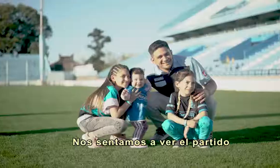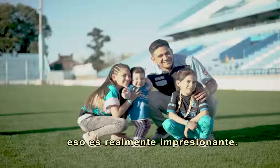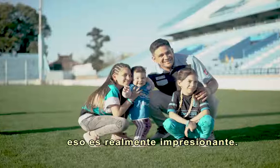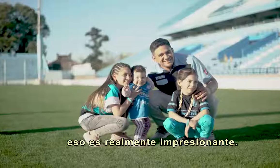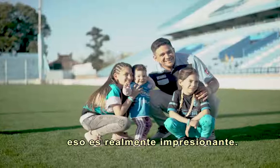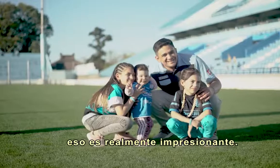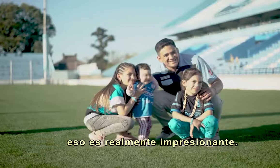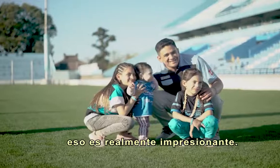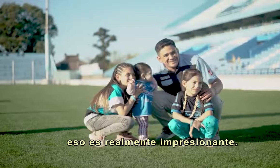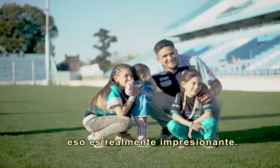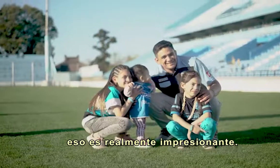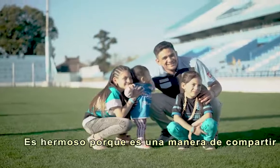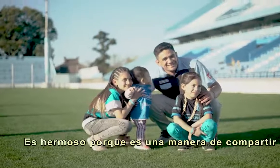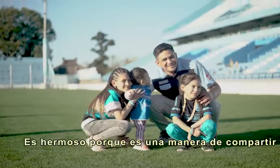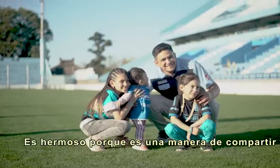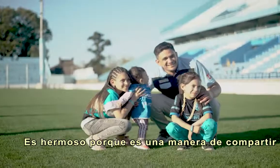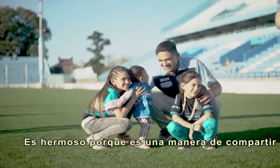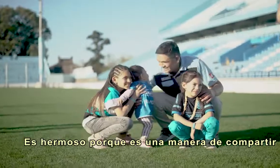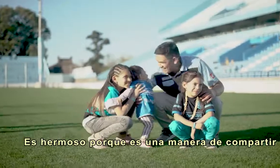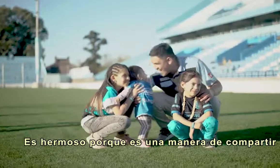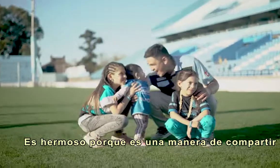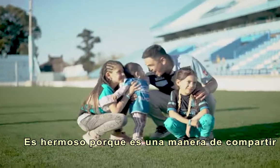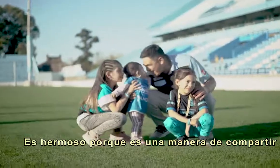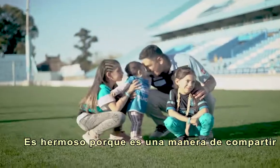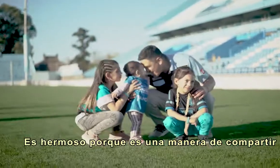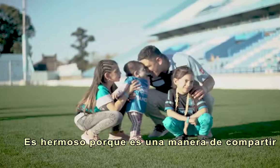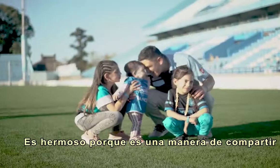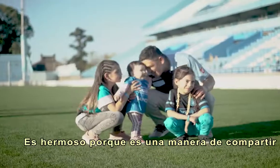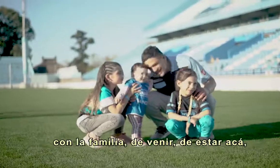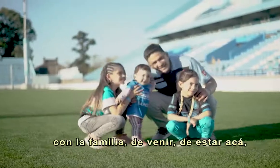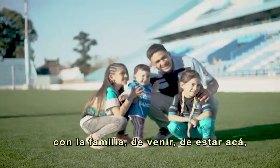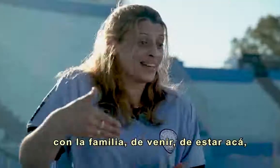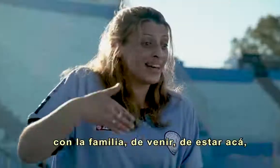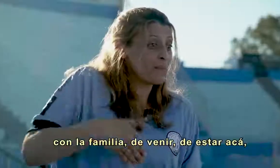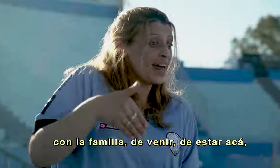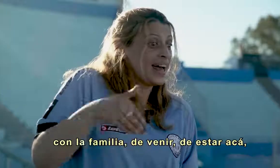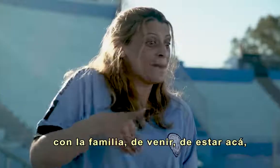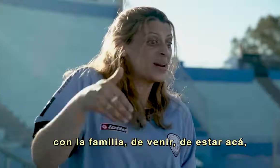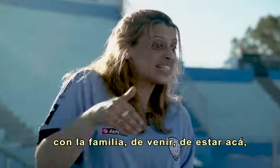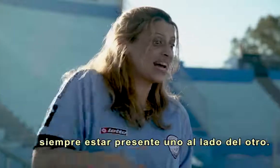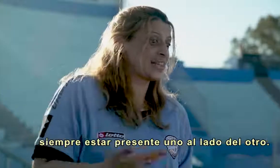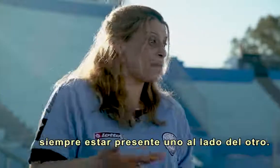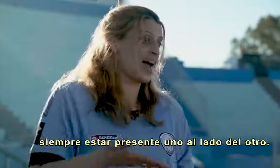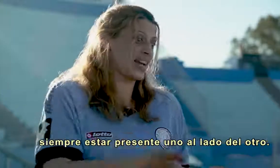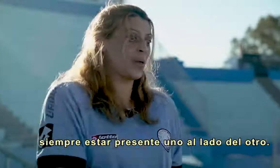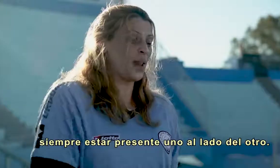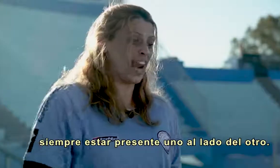y eso es realmente impresionante, es hermoso. Porque es una manera de compartir con la familia, de venir a estar acá, de siempre estar presente uno al lado del